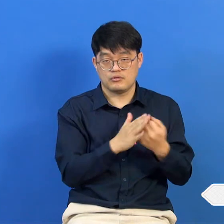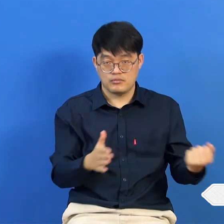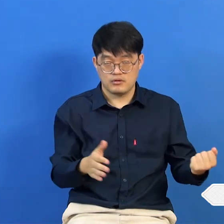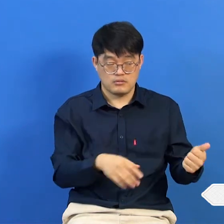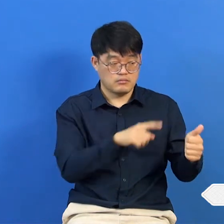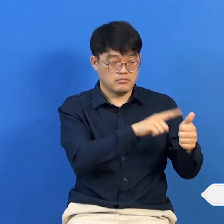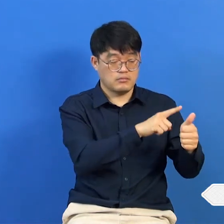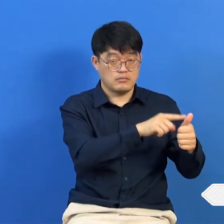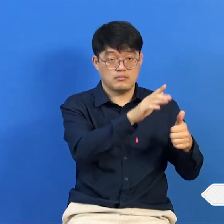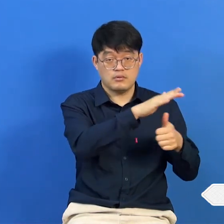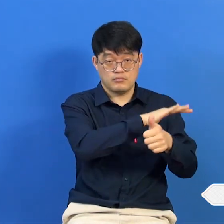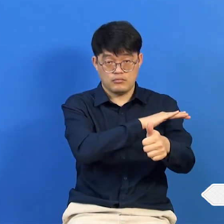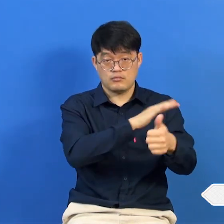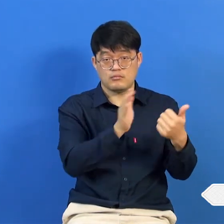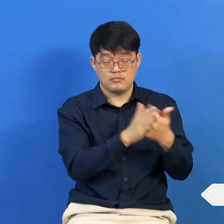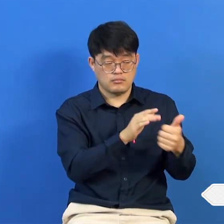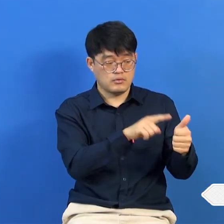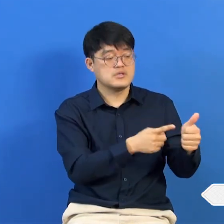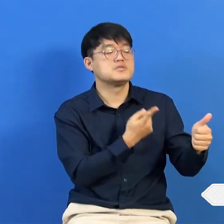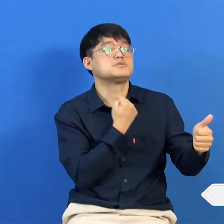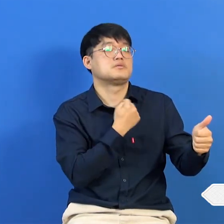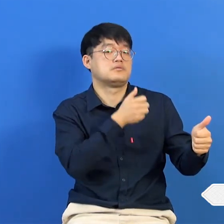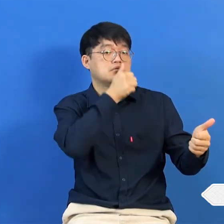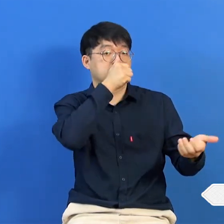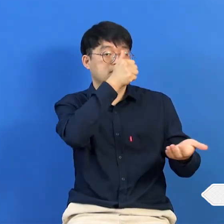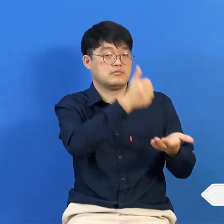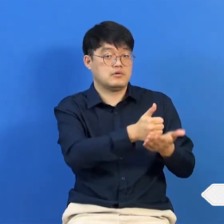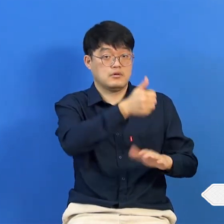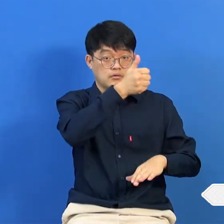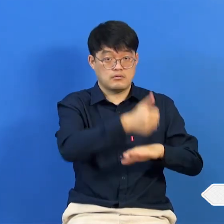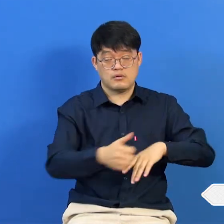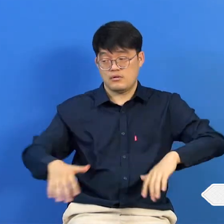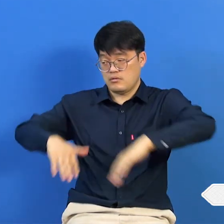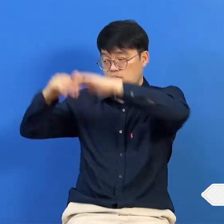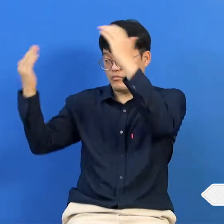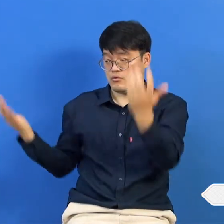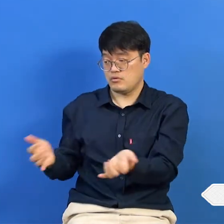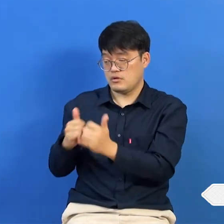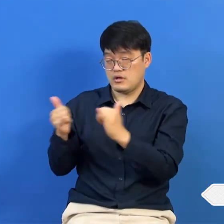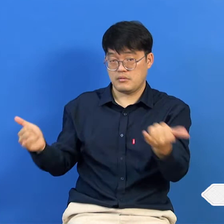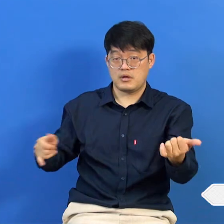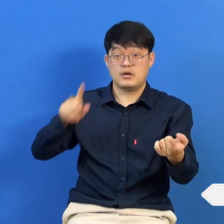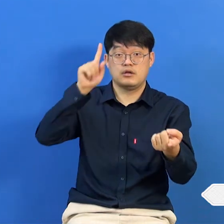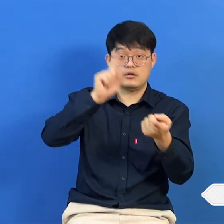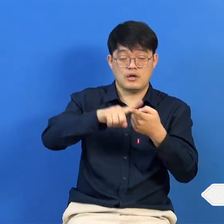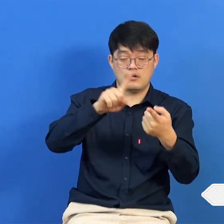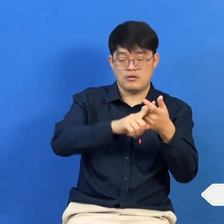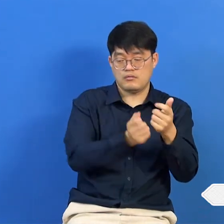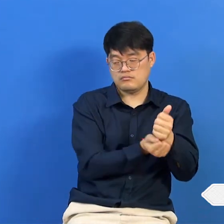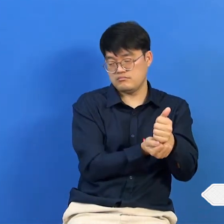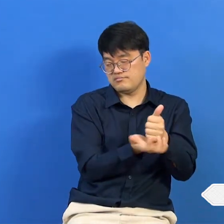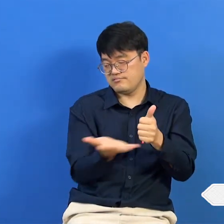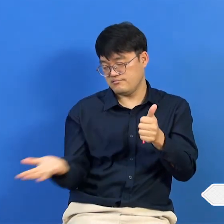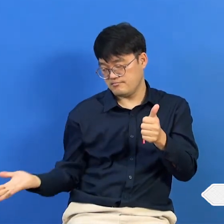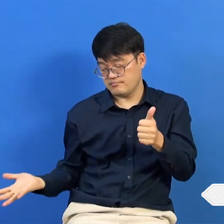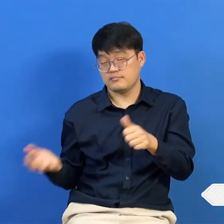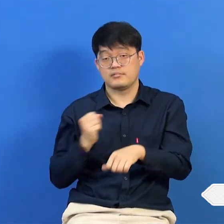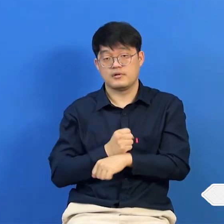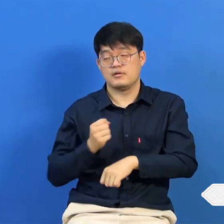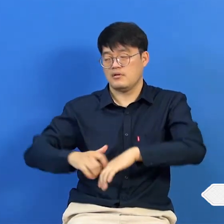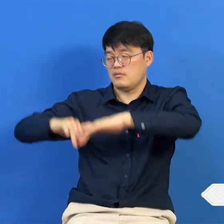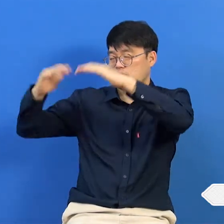때문에 그가 지은 죄의 결과가 모든 인류에게 그대로 미쳐서 그래서 모든 인류가